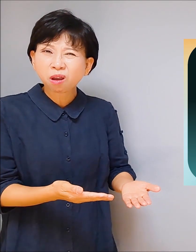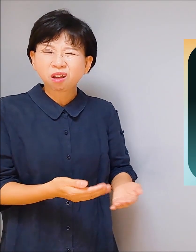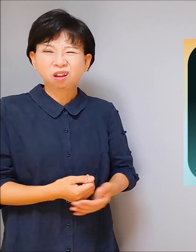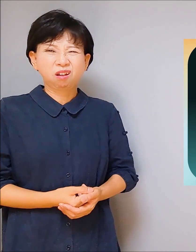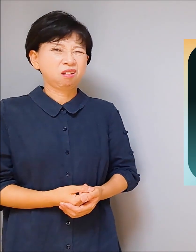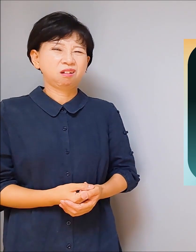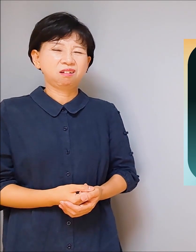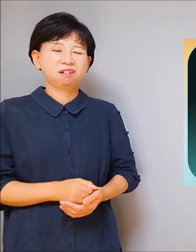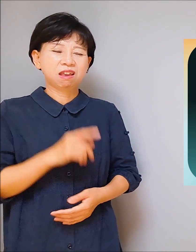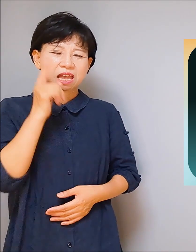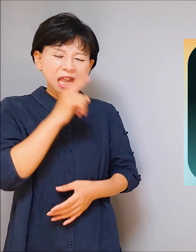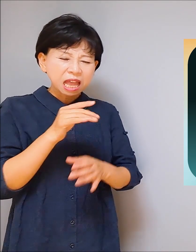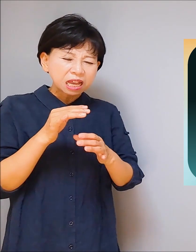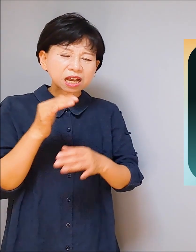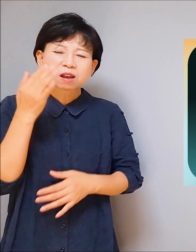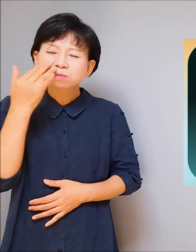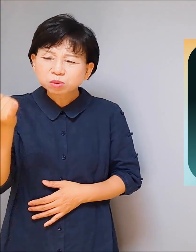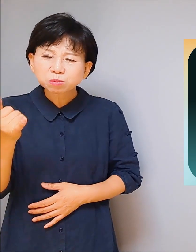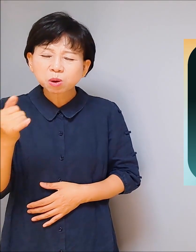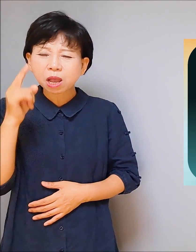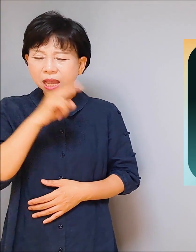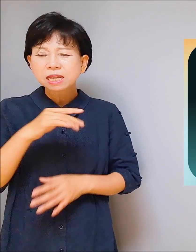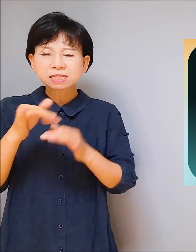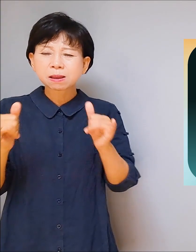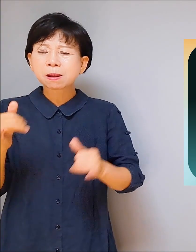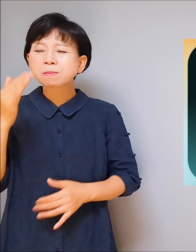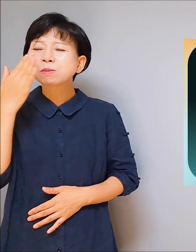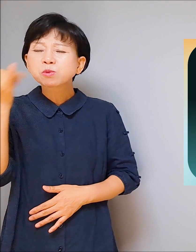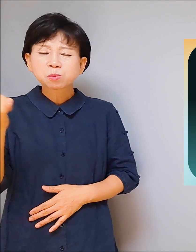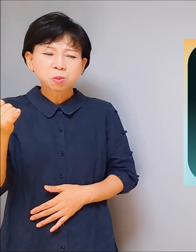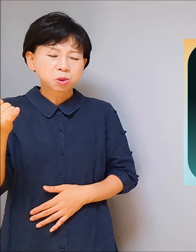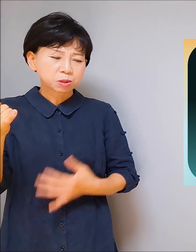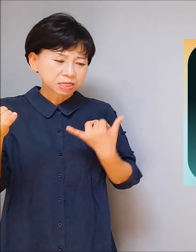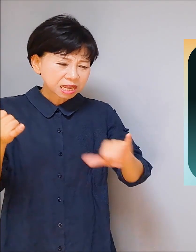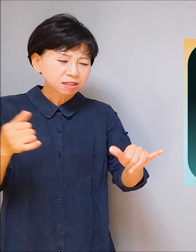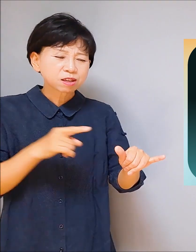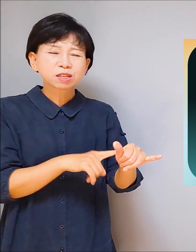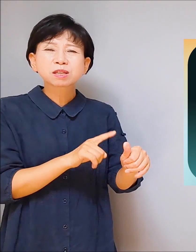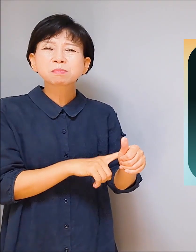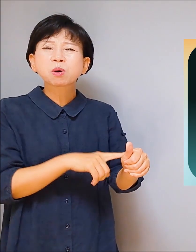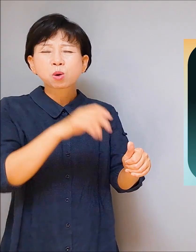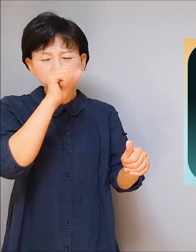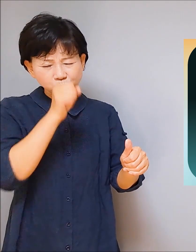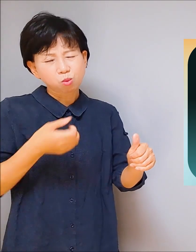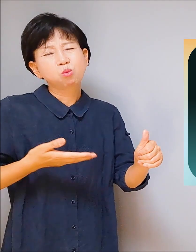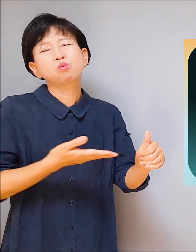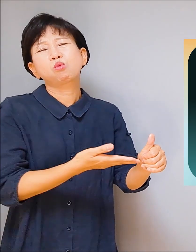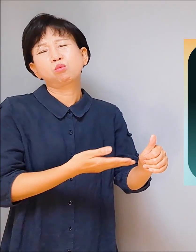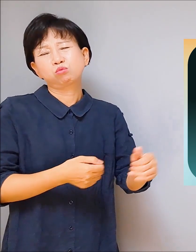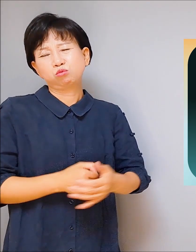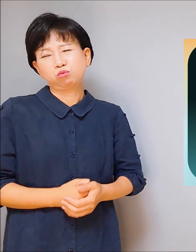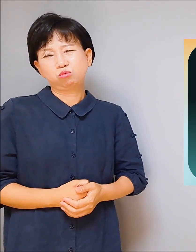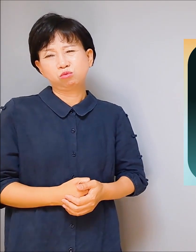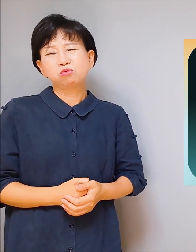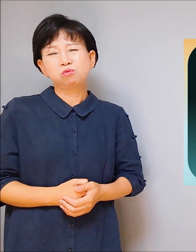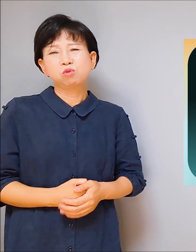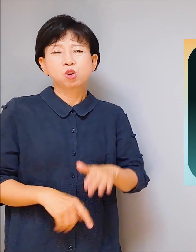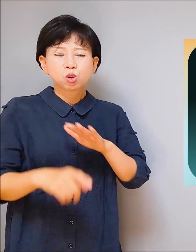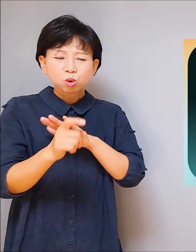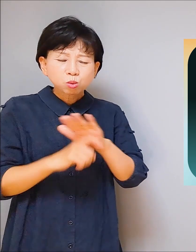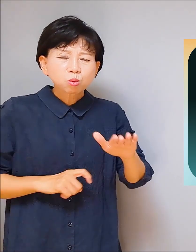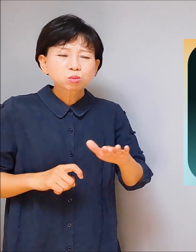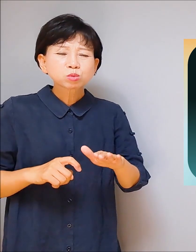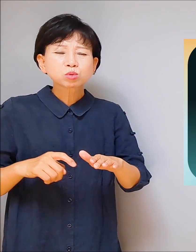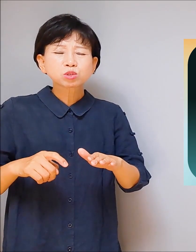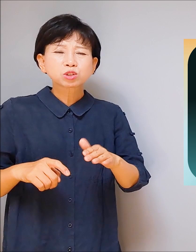자라도 좋은 것으로 자식에게 줄 줄 알거든. 여러분, 도둑도 강도도 자식에게 좋은